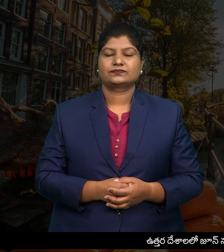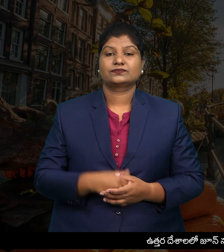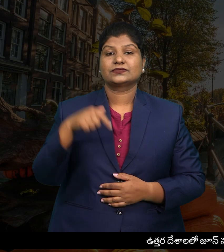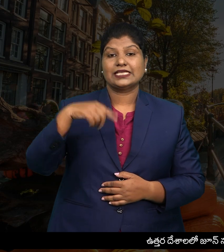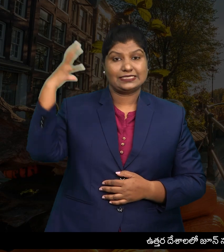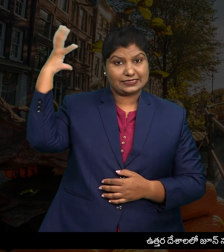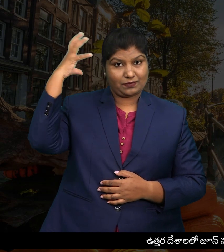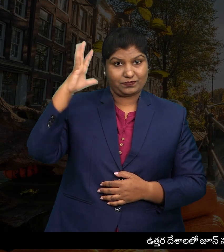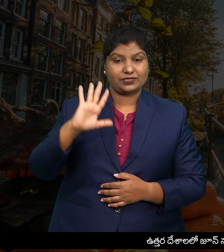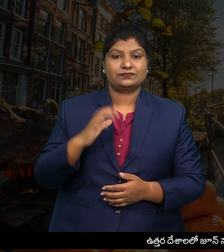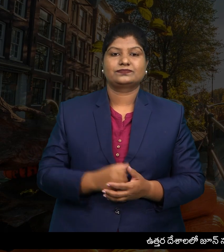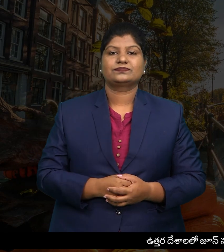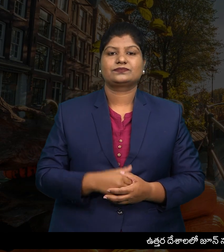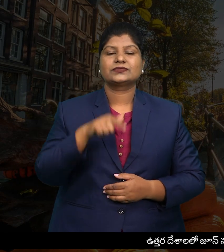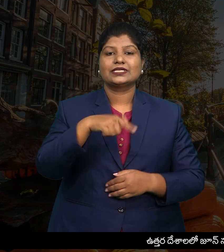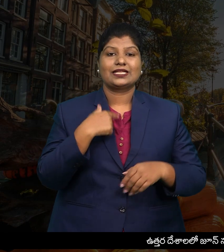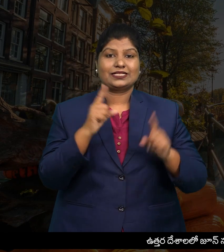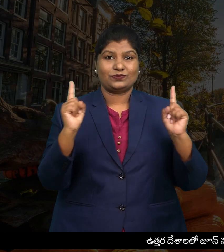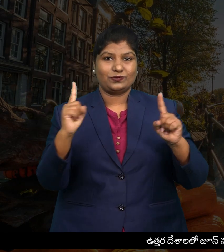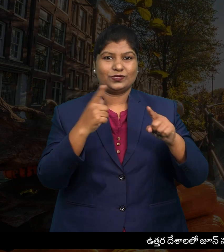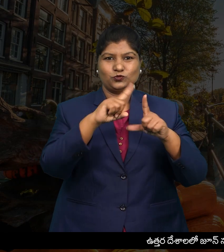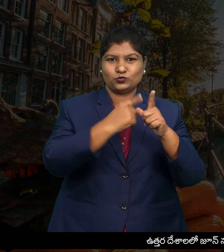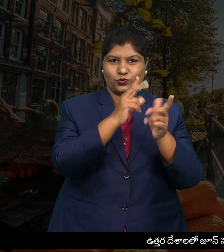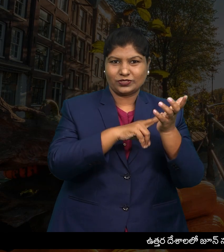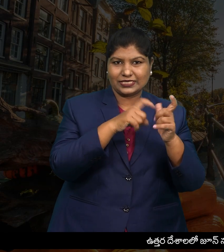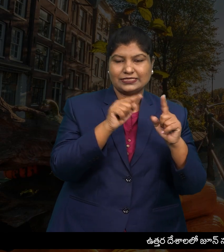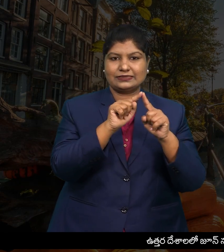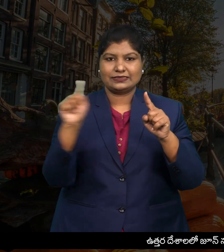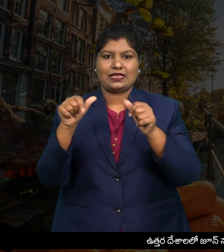ఉత్తర దేశాలలో జూన్ నుండి ఆగస్టు వరకు ఉండే వేసవి కాలం